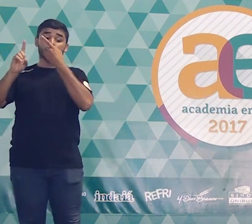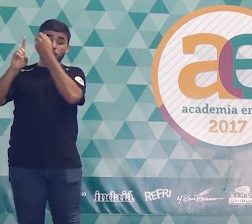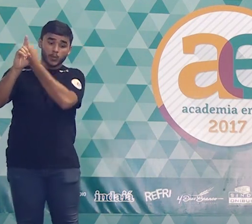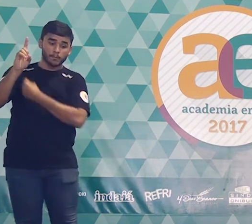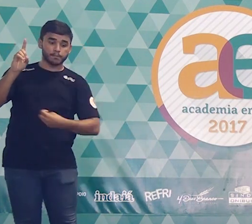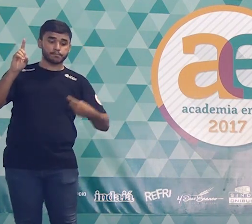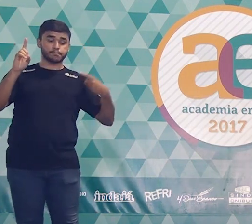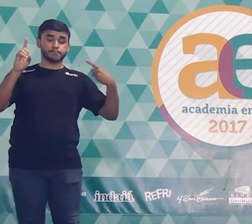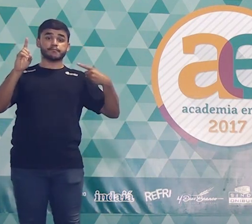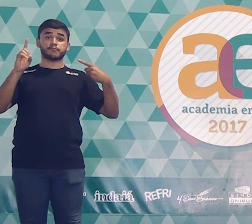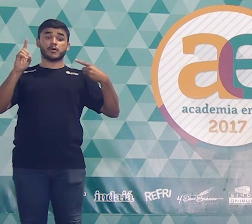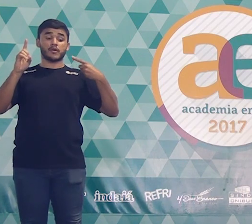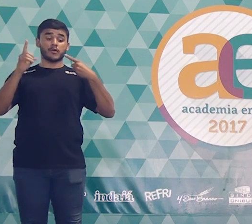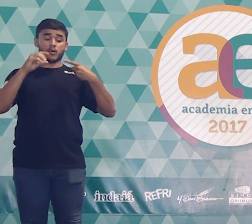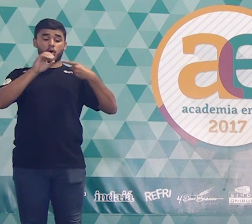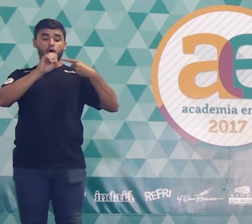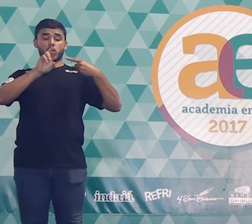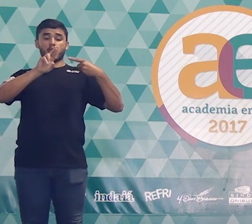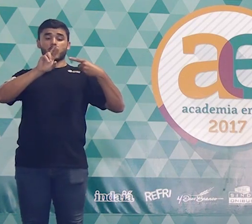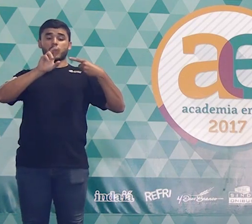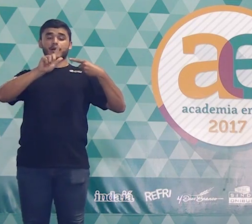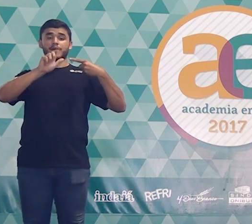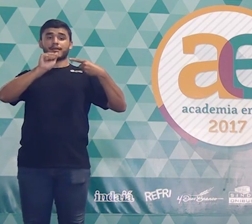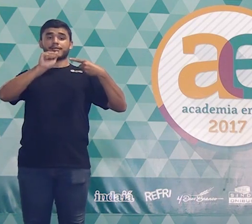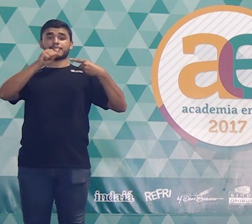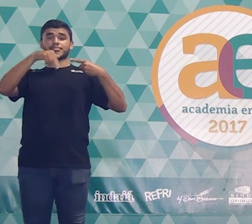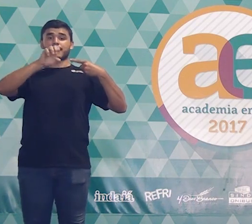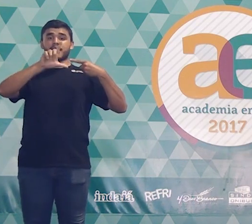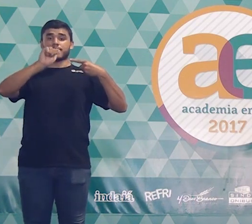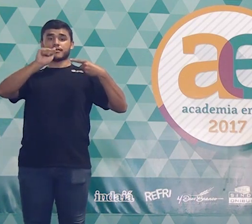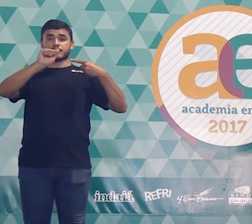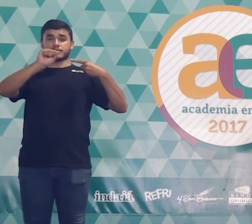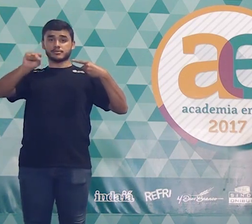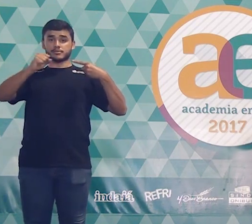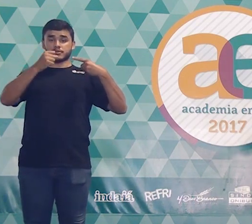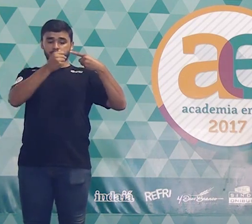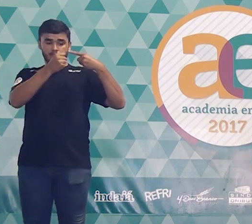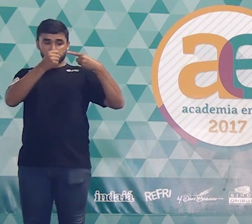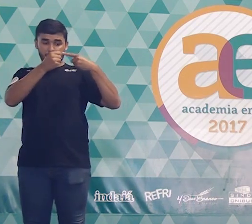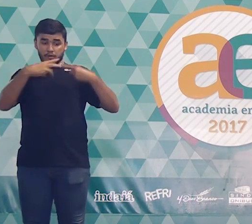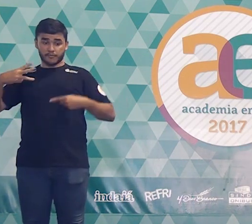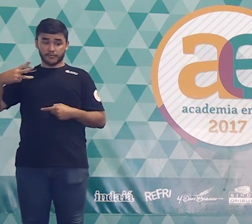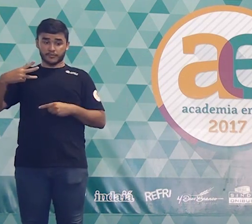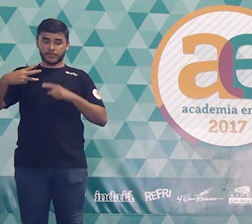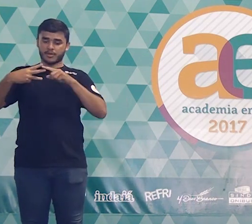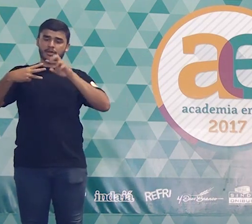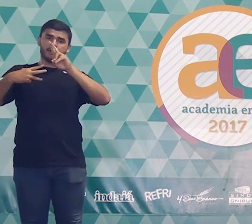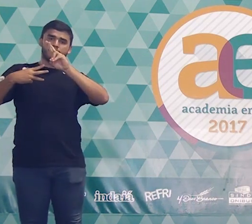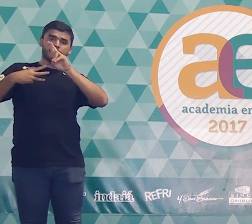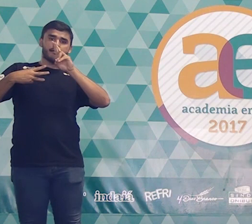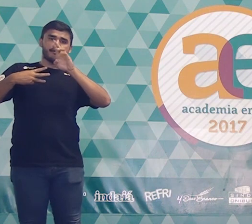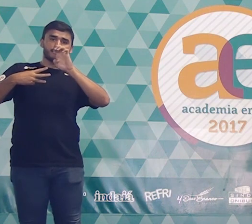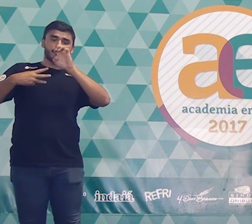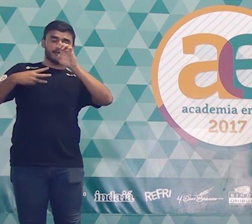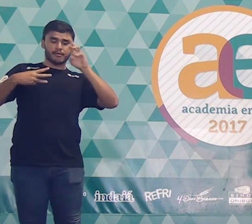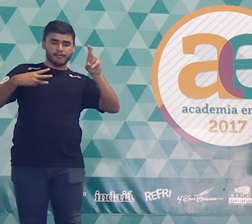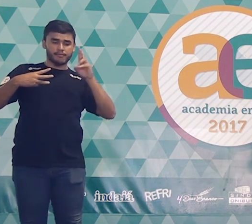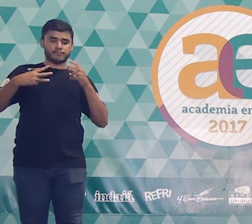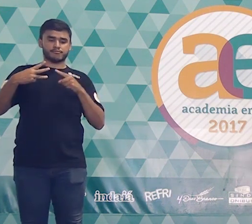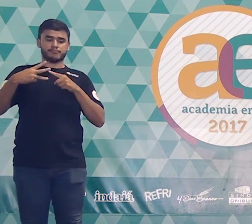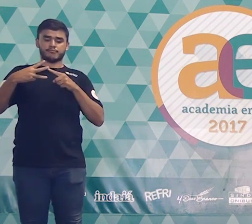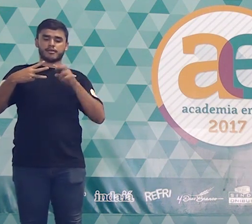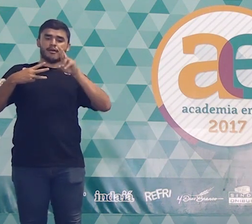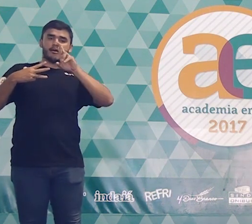perceber que as estruturas propriamente ditas são estruturas que não são delimitadas por membrana. Por exemplo, o ribossomo